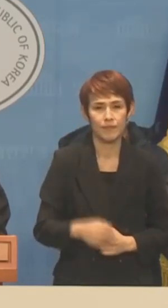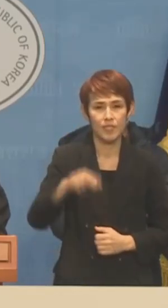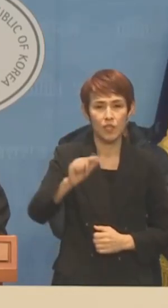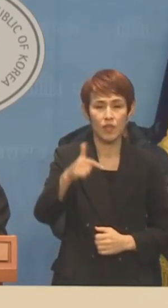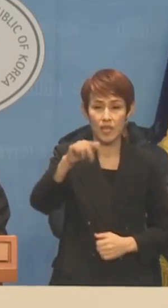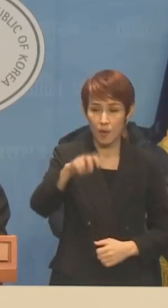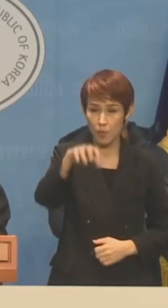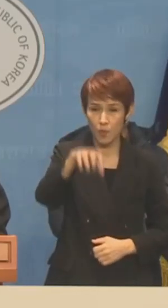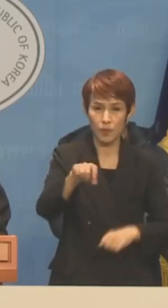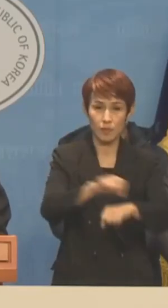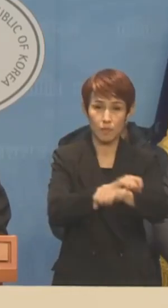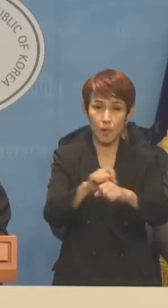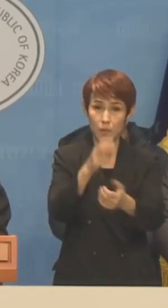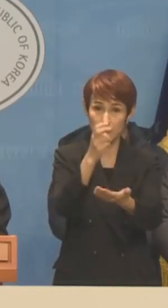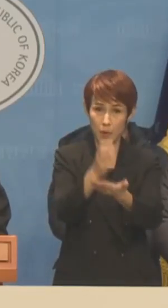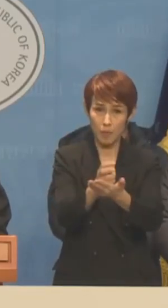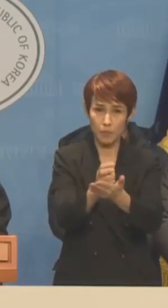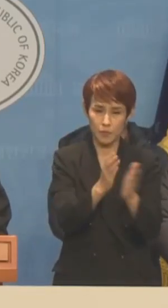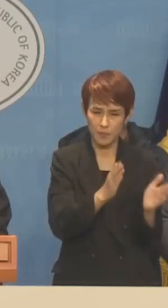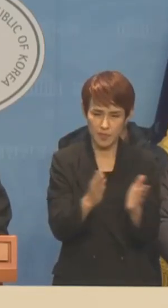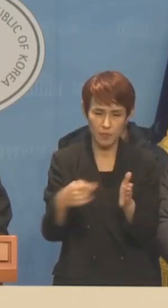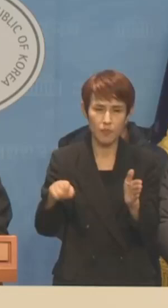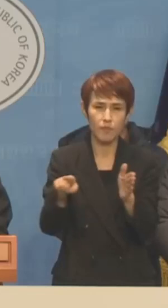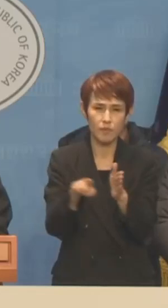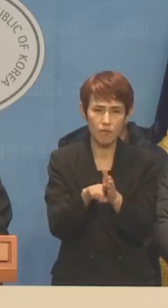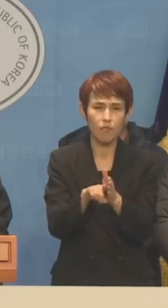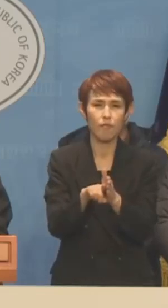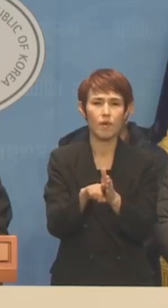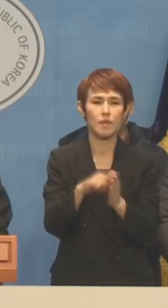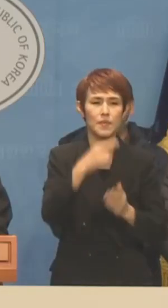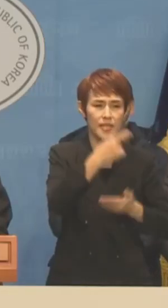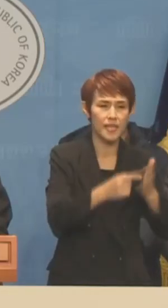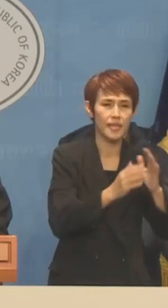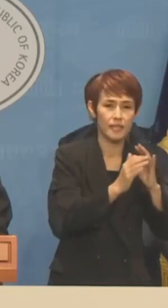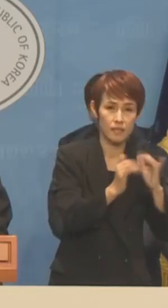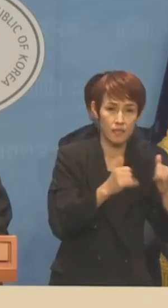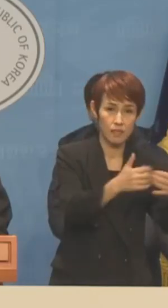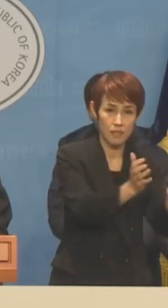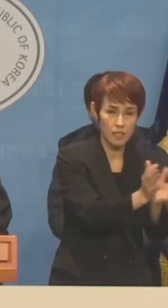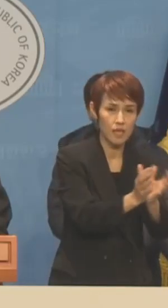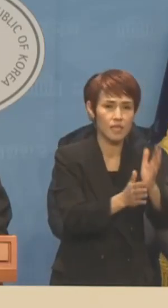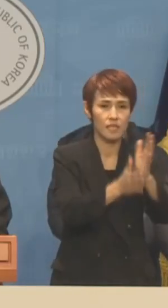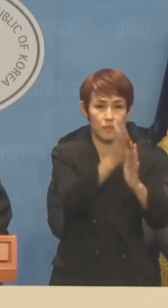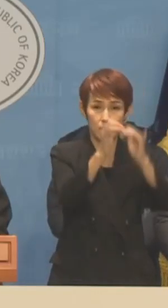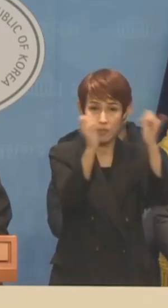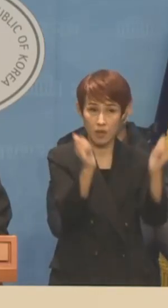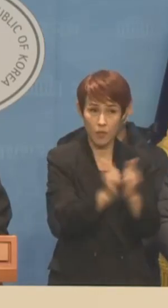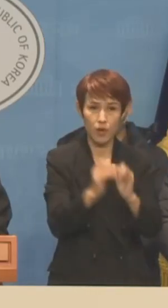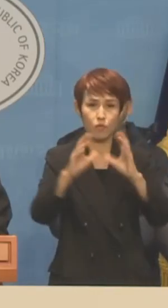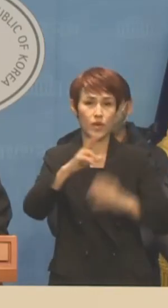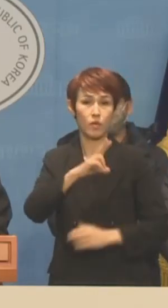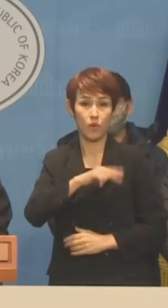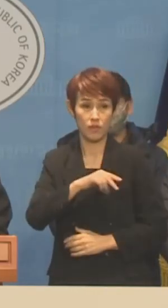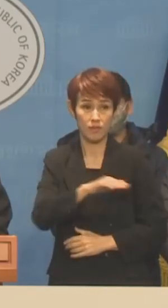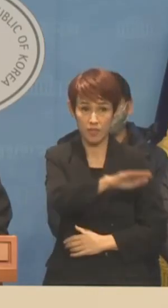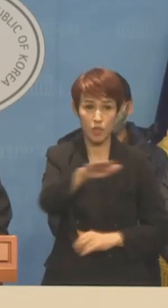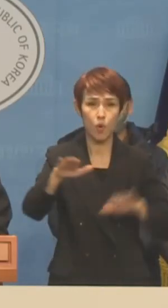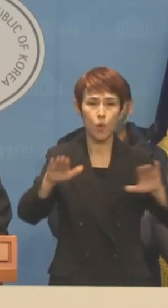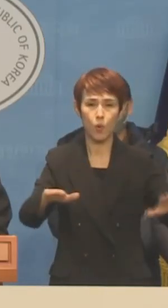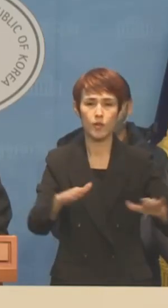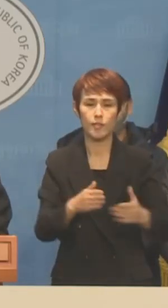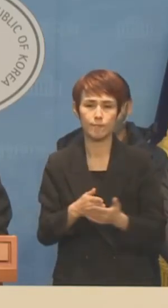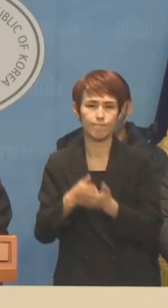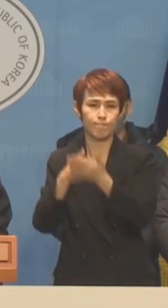성감학원 특별법 마련을 촉구해온 피해자 단체와 시민사회 그리고 국회의원들은 오늘 발의를 적극